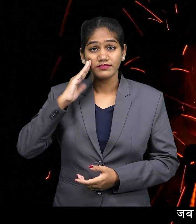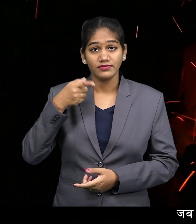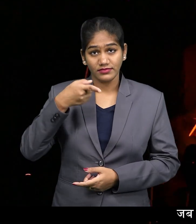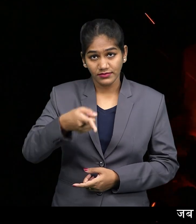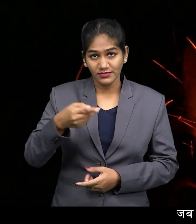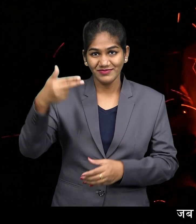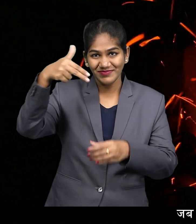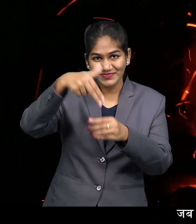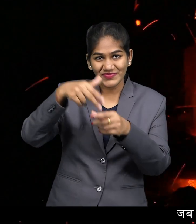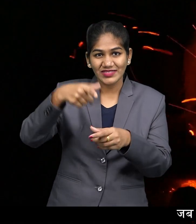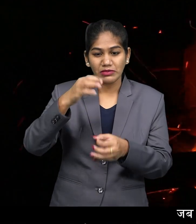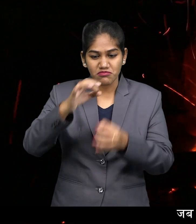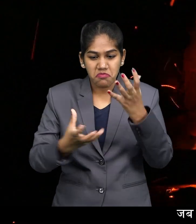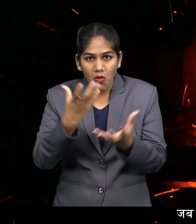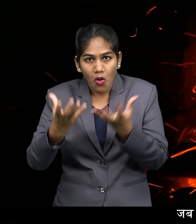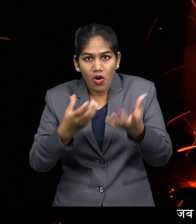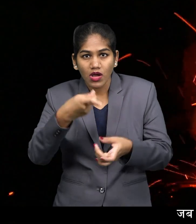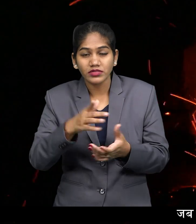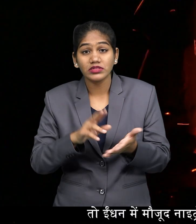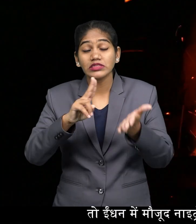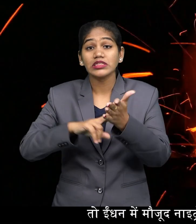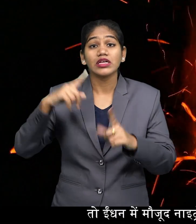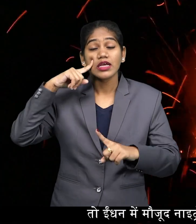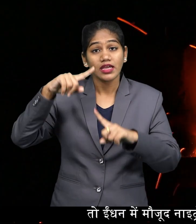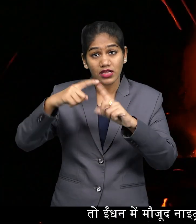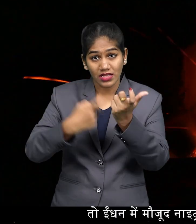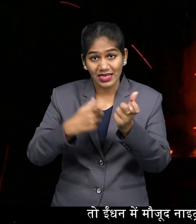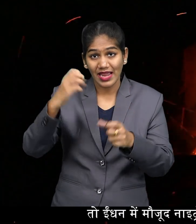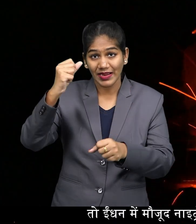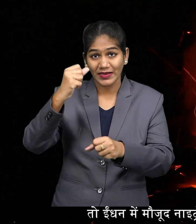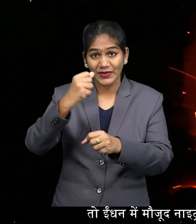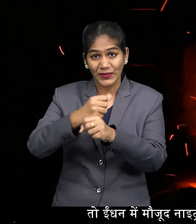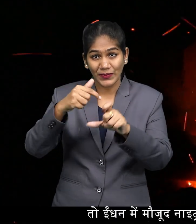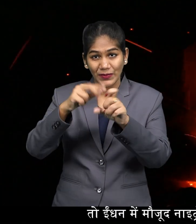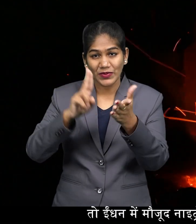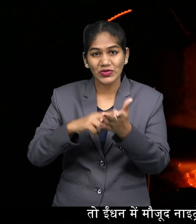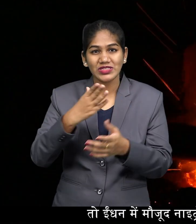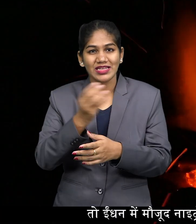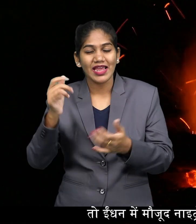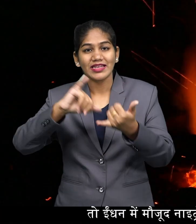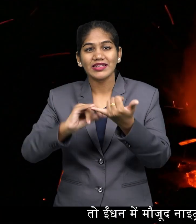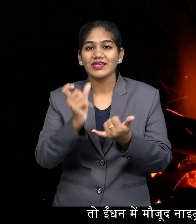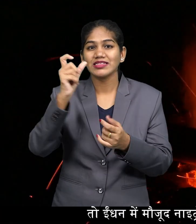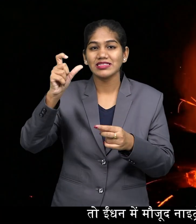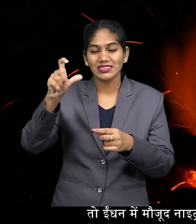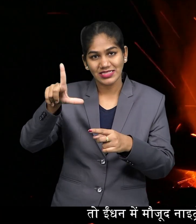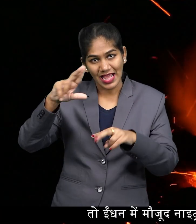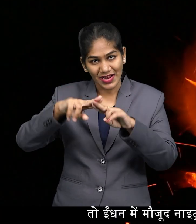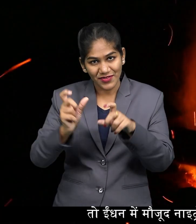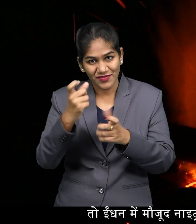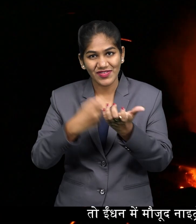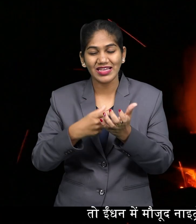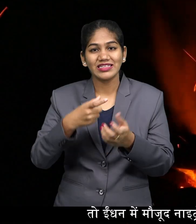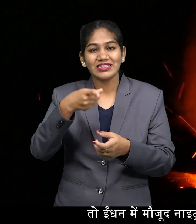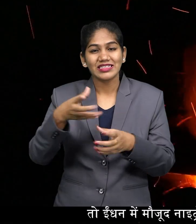जब इन ईंधनों को जलाया जाता है तो ईंधन में मौजूद नाइट्रोजन और सल्फर अलग अलग